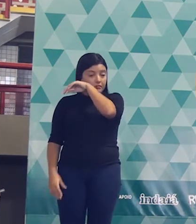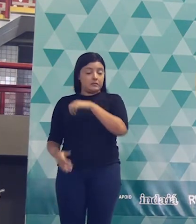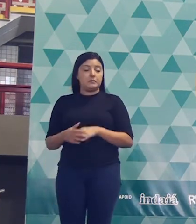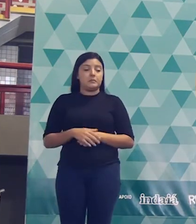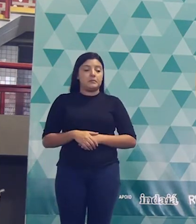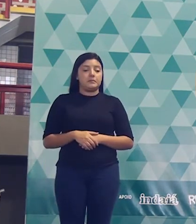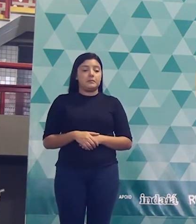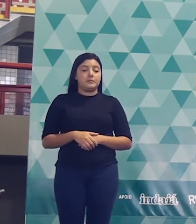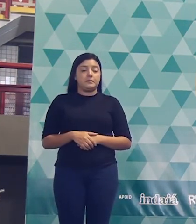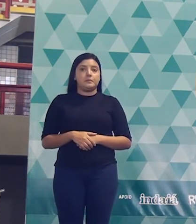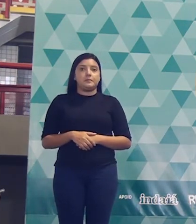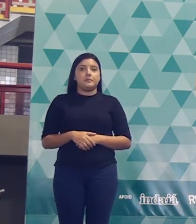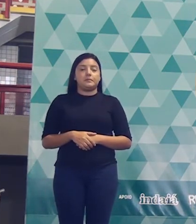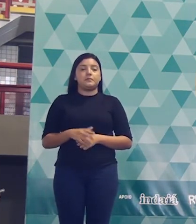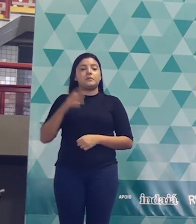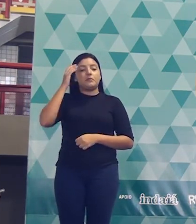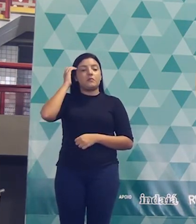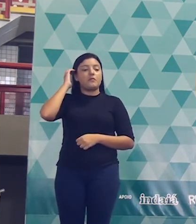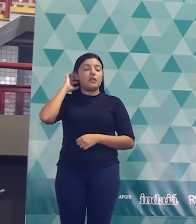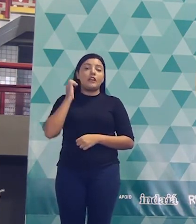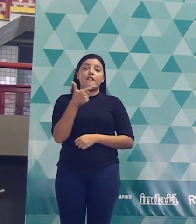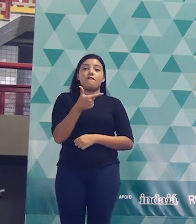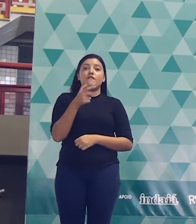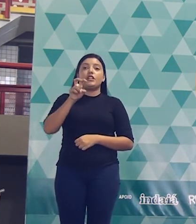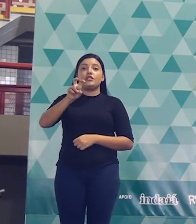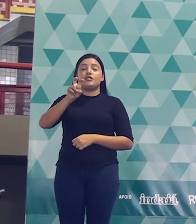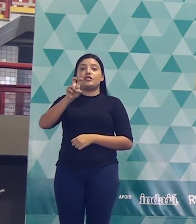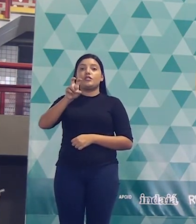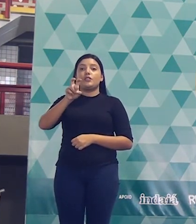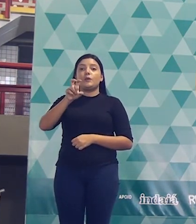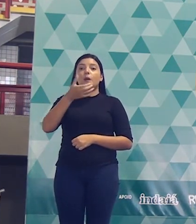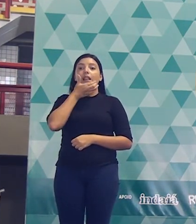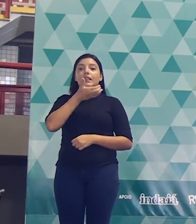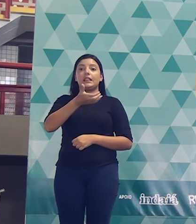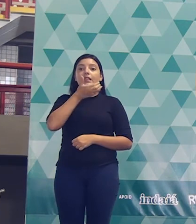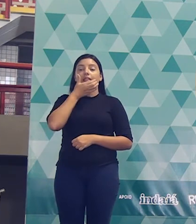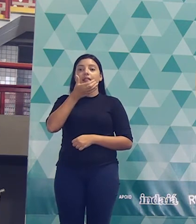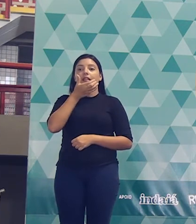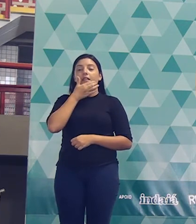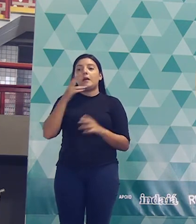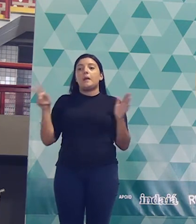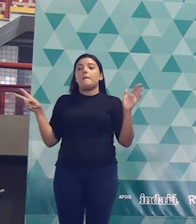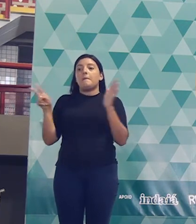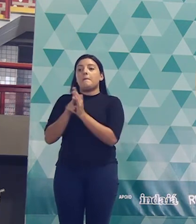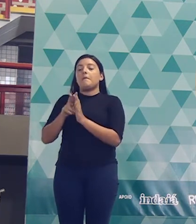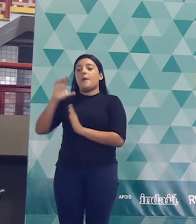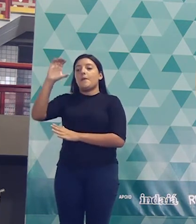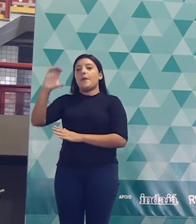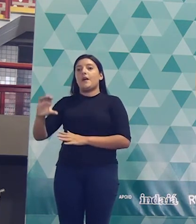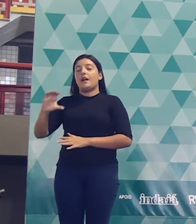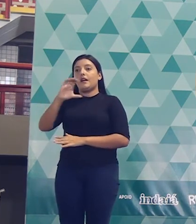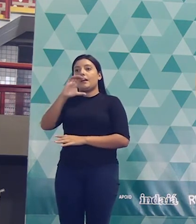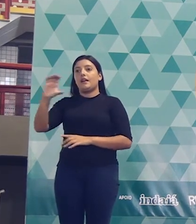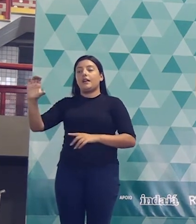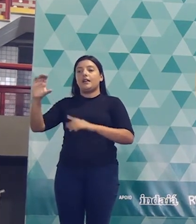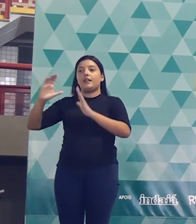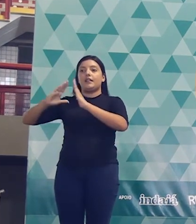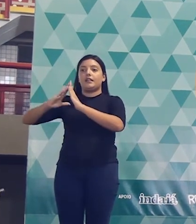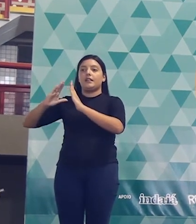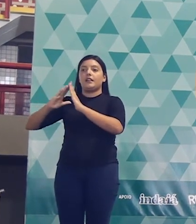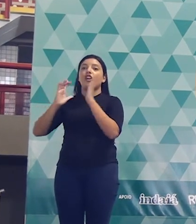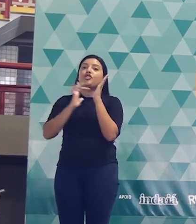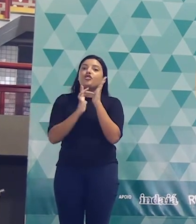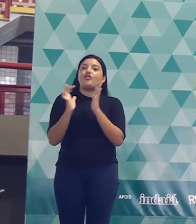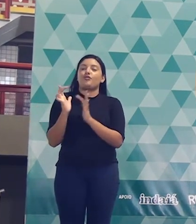certo? 25 de dezembro é o aniversário dele. Para os cristãos, ele é a personagem principal, Jesus,